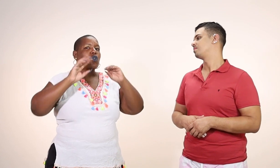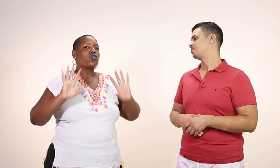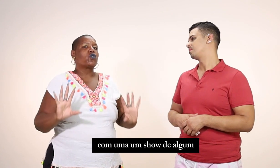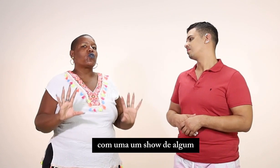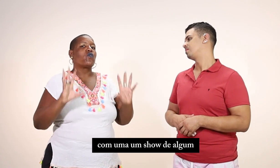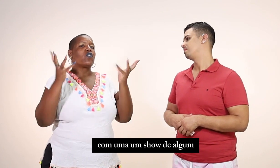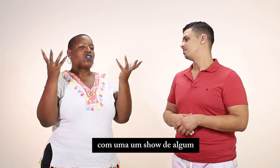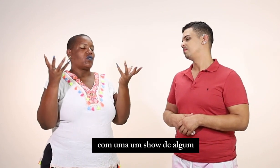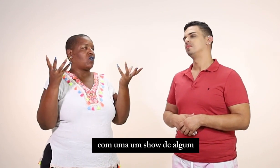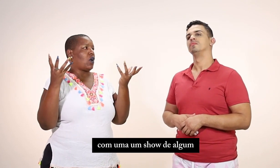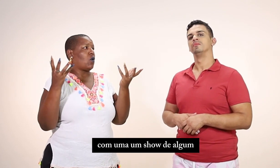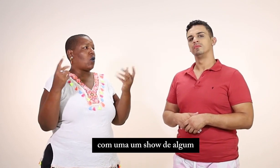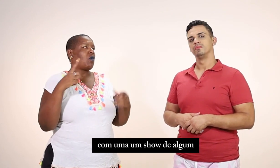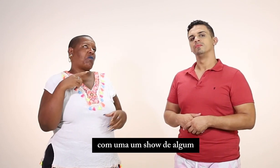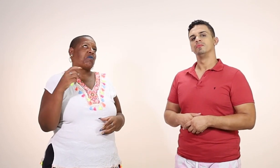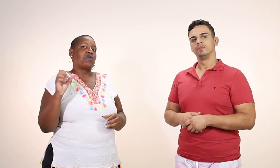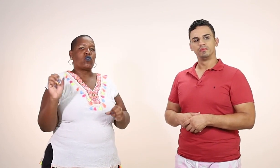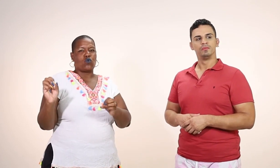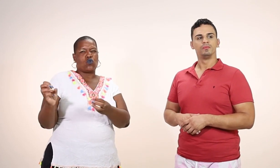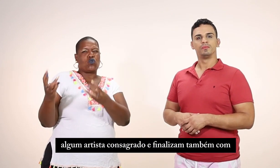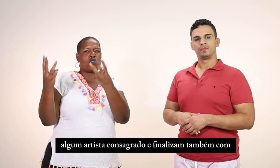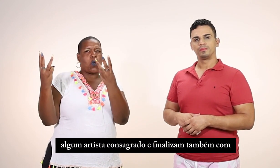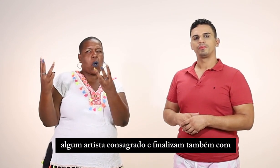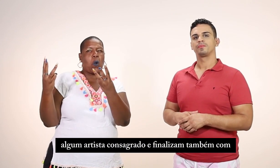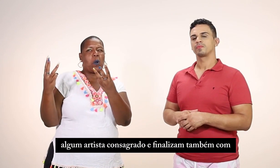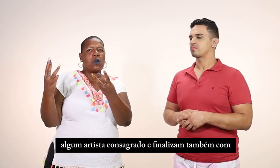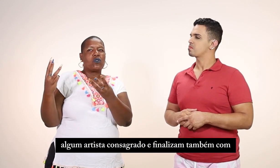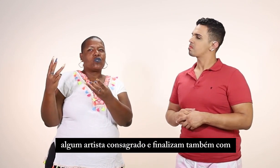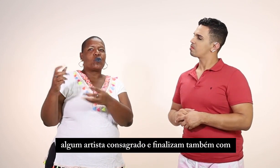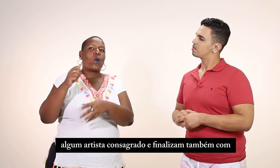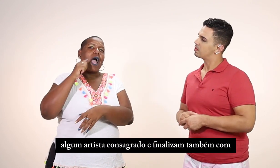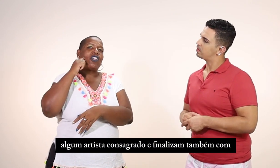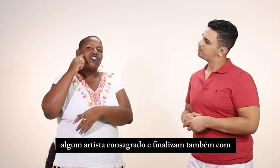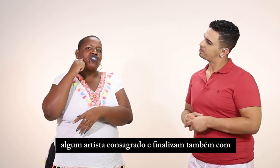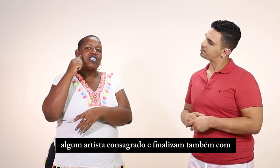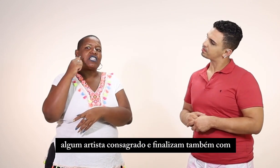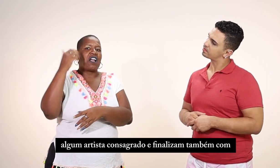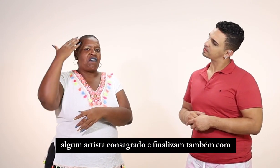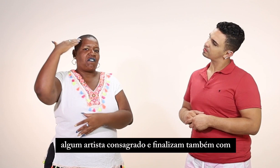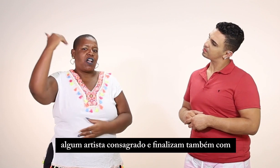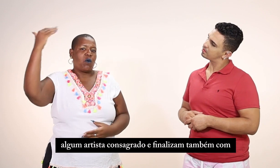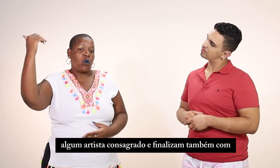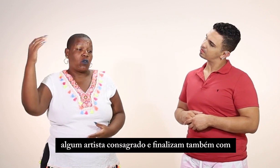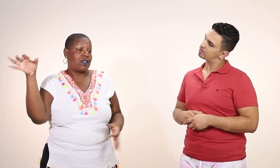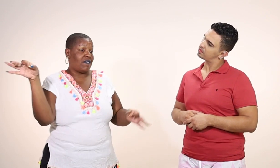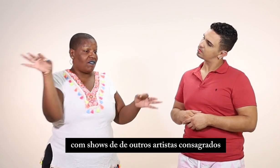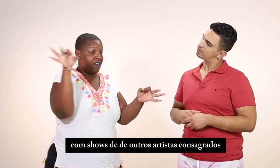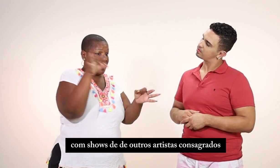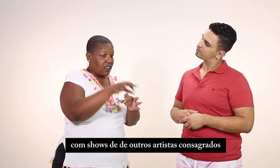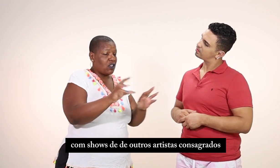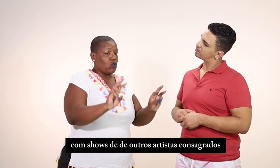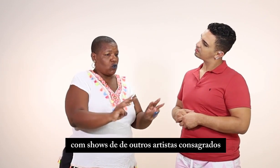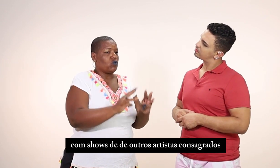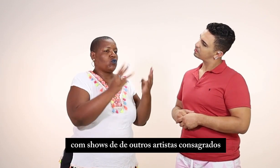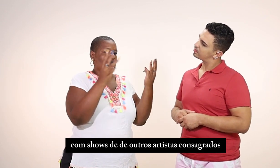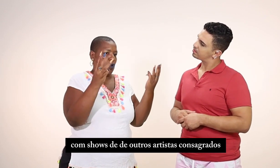com um show de algum artista consagrado e finalizam também com shows de outros